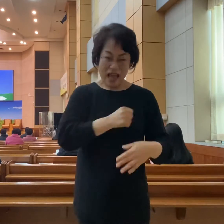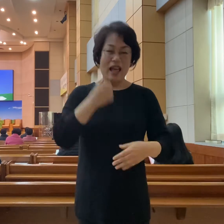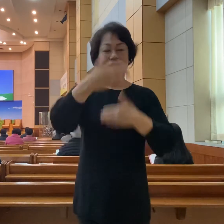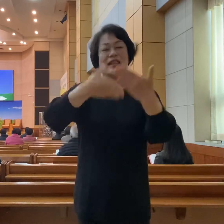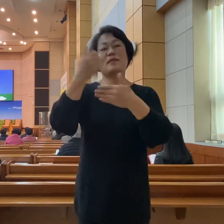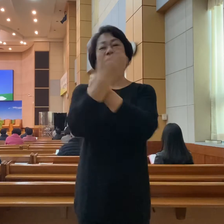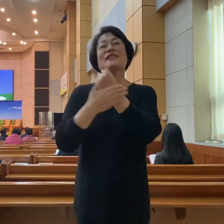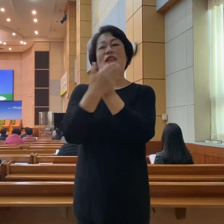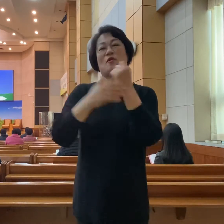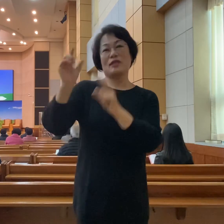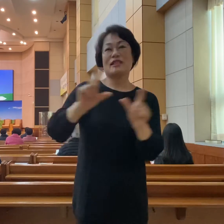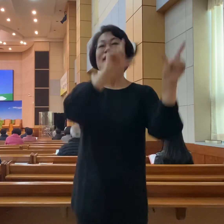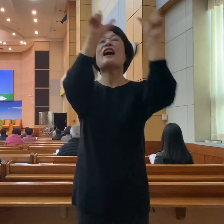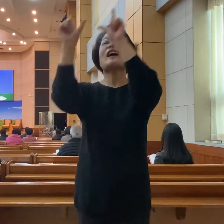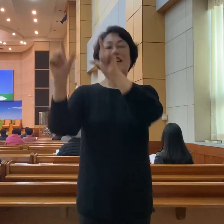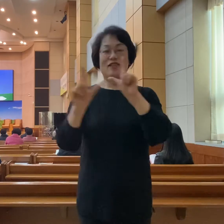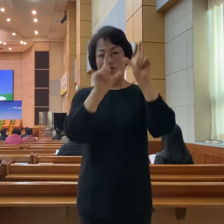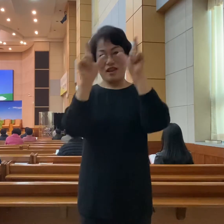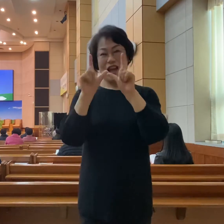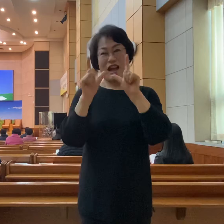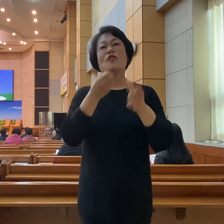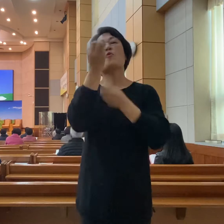그걸 이제 고백하게 됩니다.